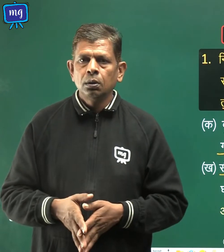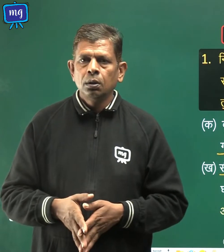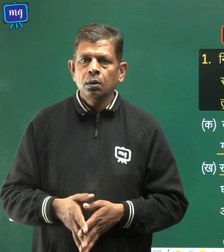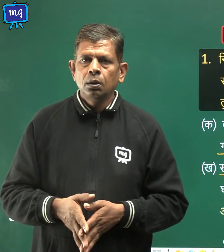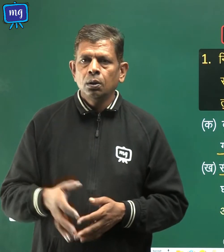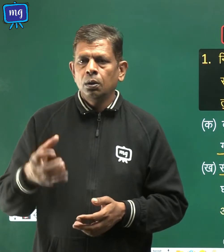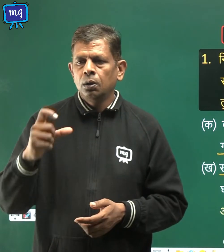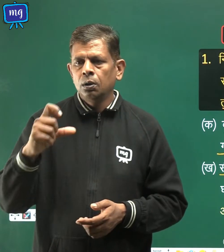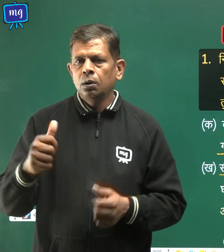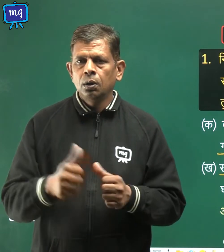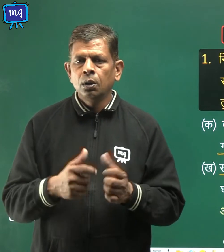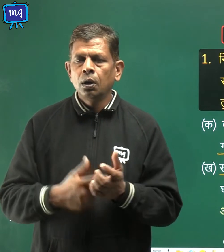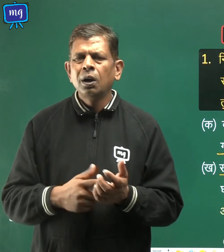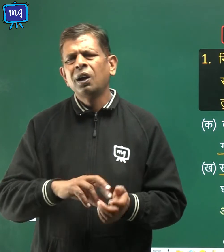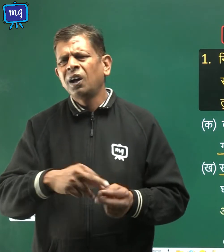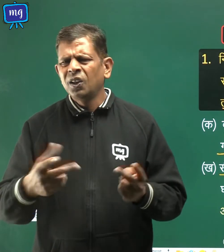गाड़ी को खींचते